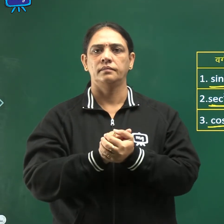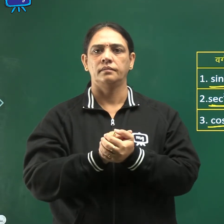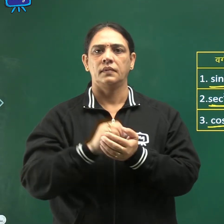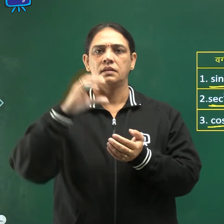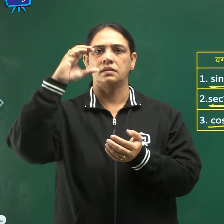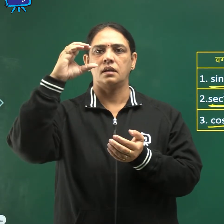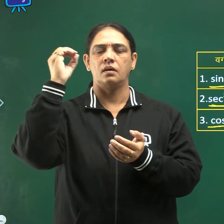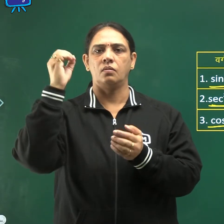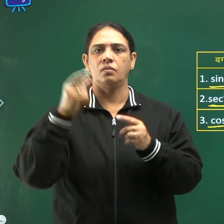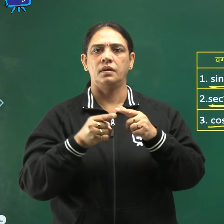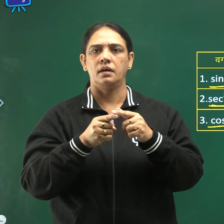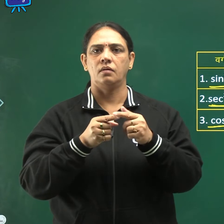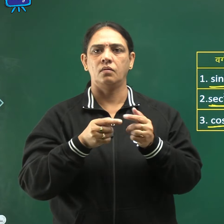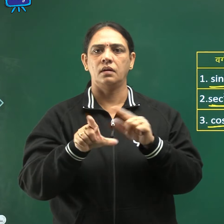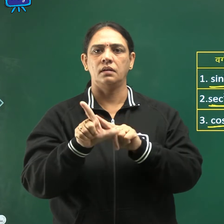कॉट थीटा।